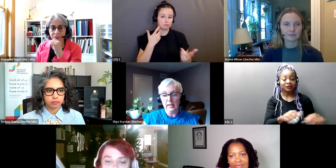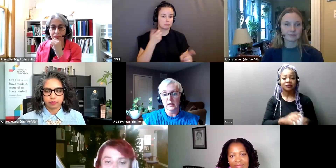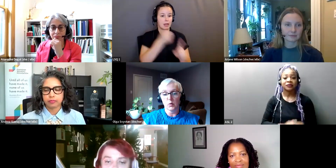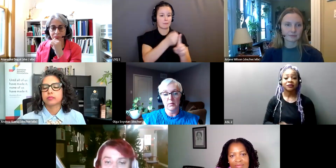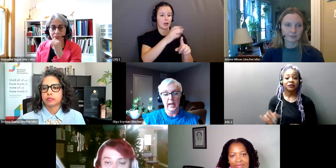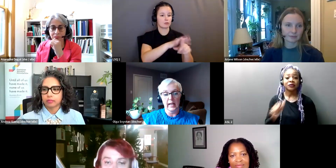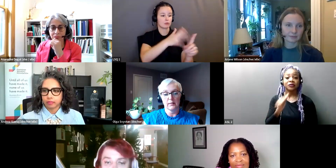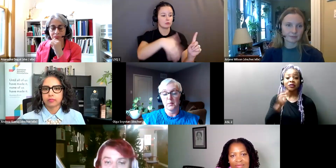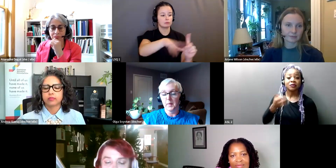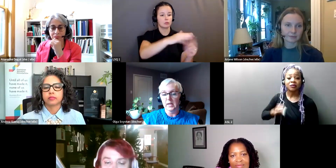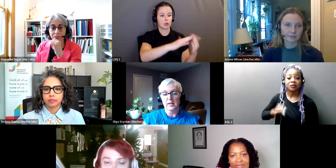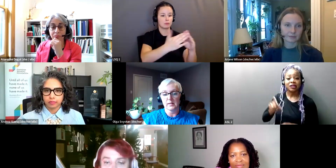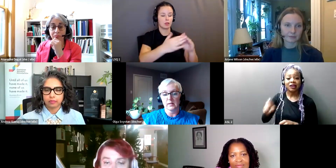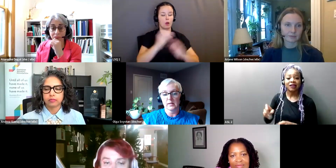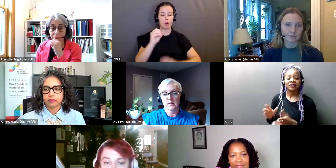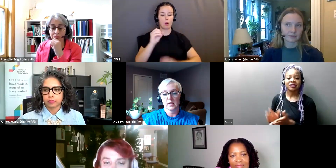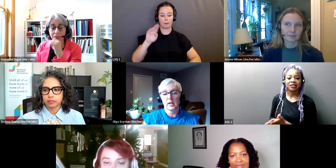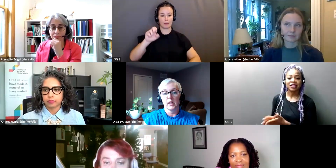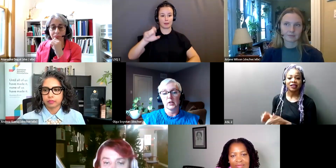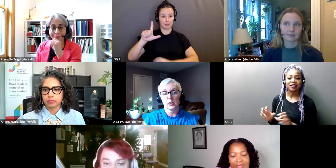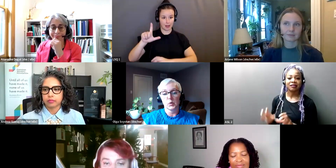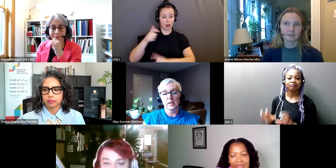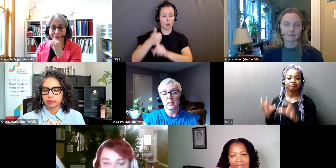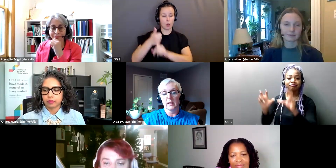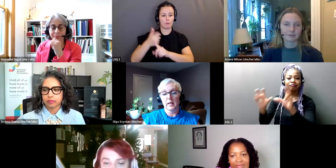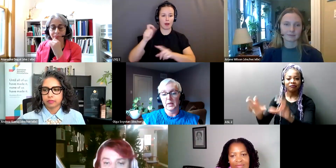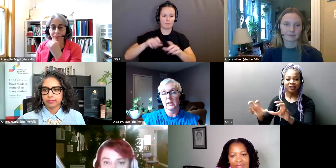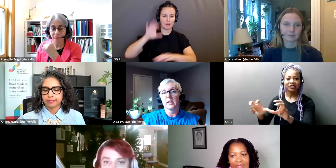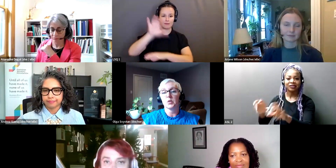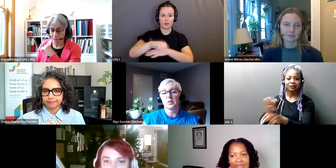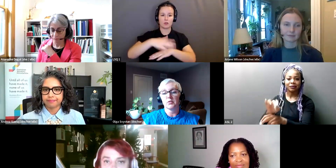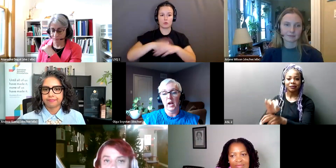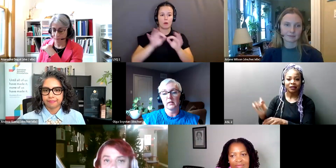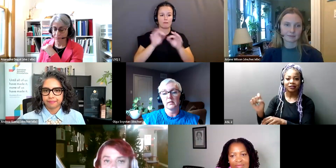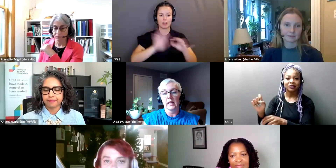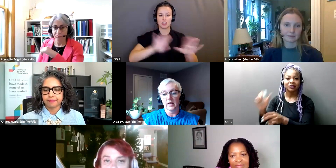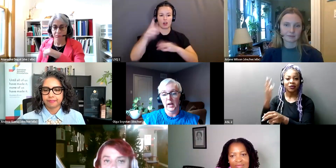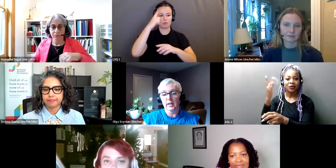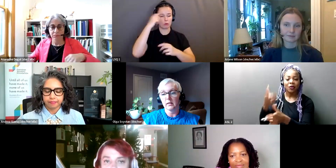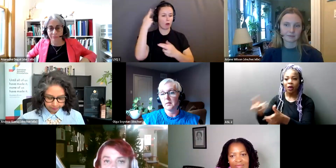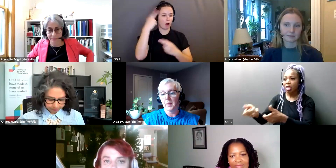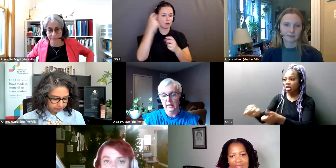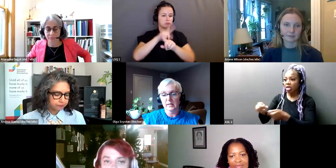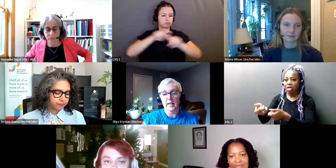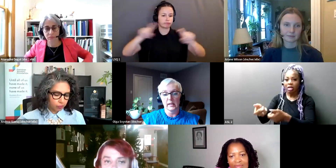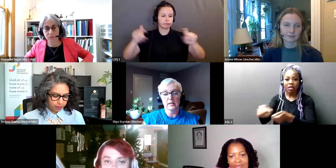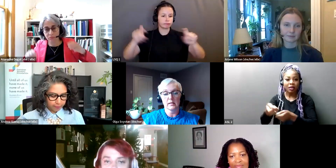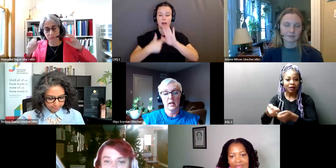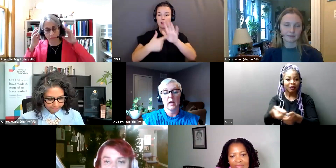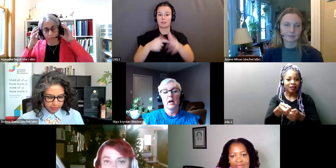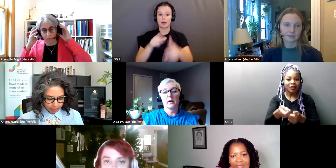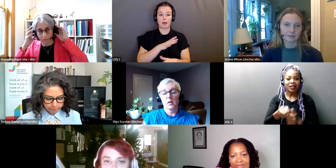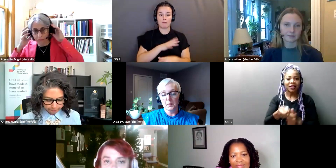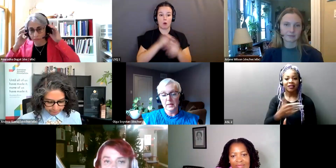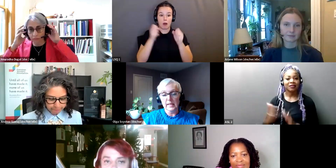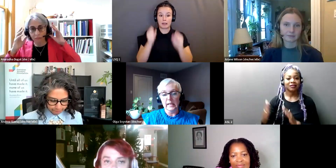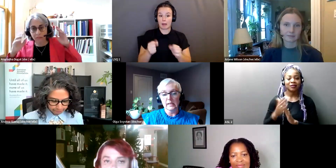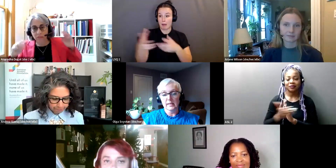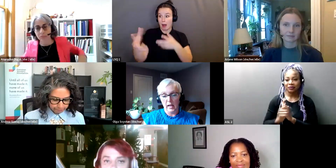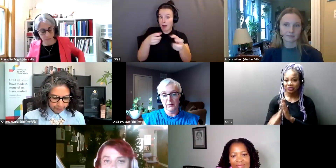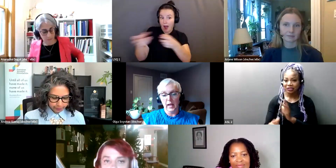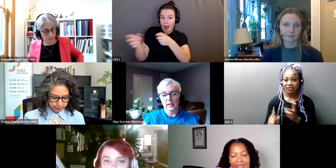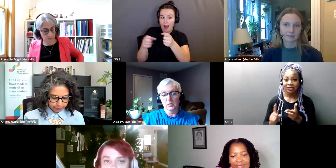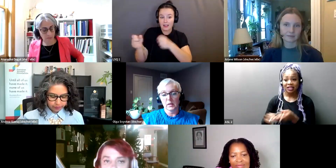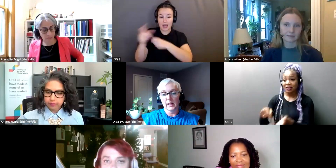Nous savons que les OBNL doivent investir dans les frais généraux pour toutes sortes de raisons, y compris pour avoir la capacité